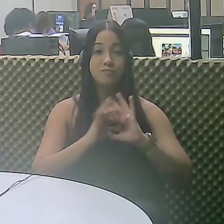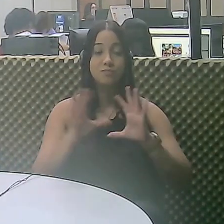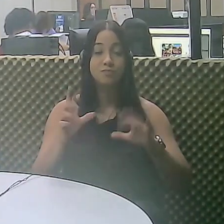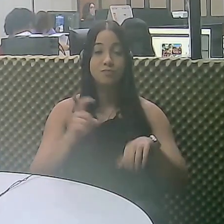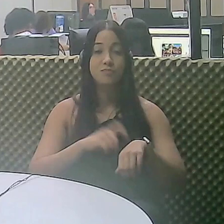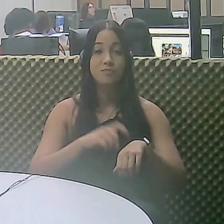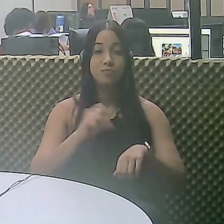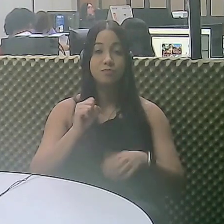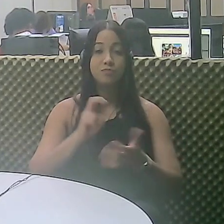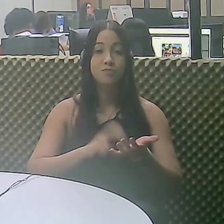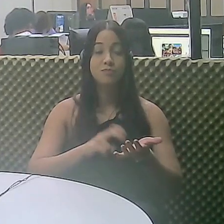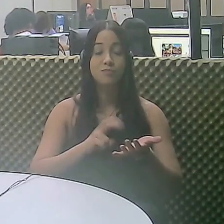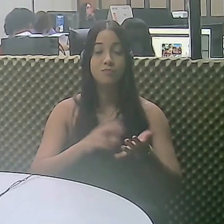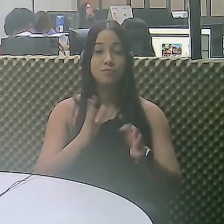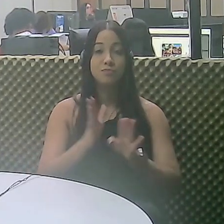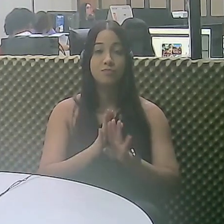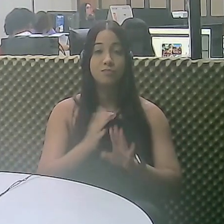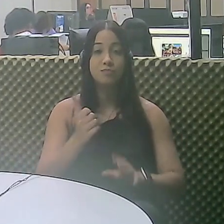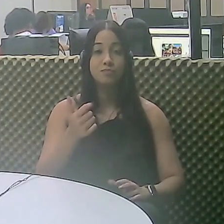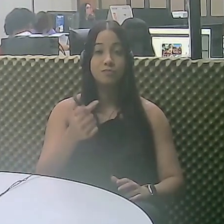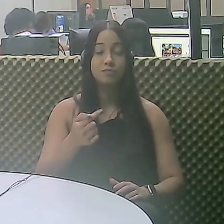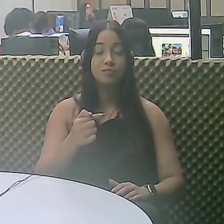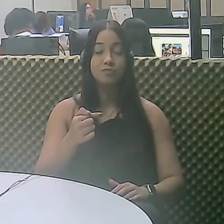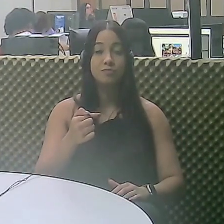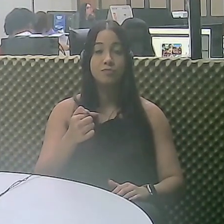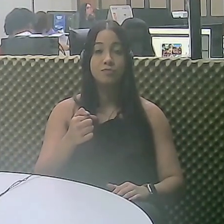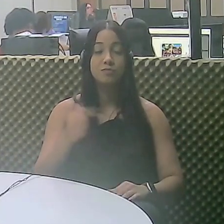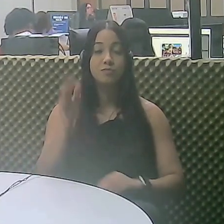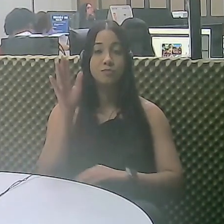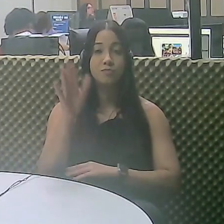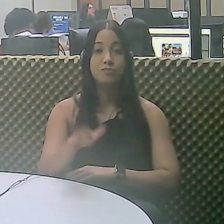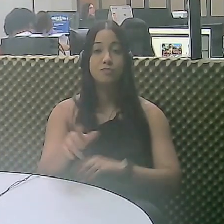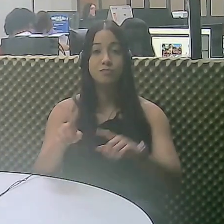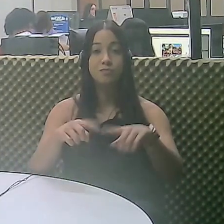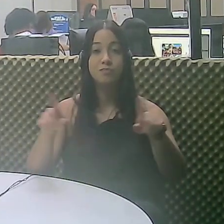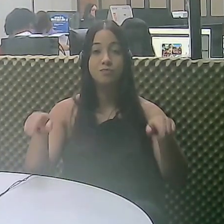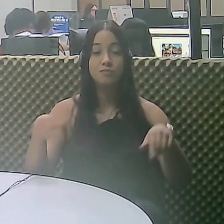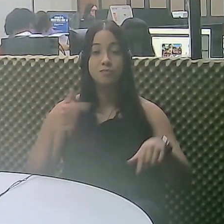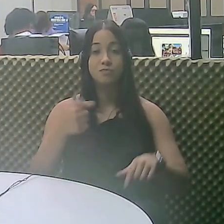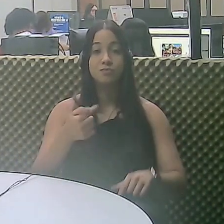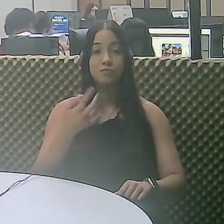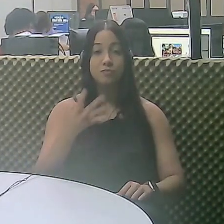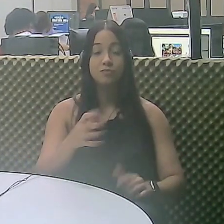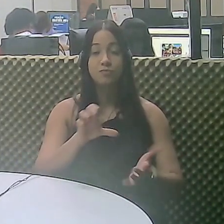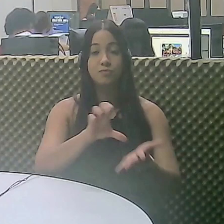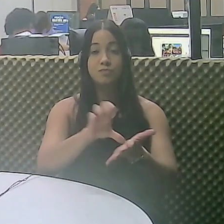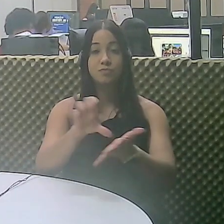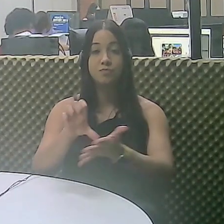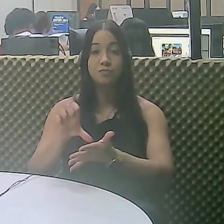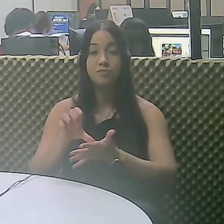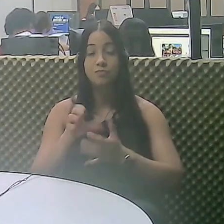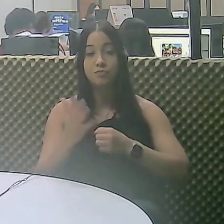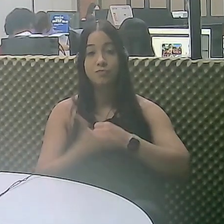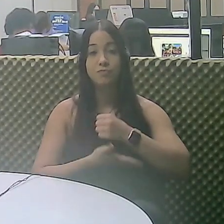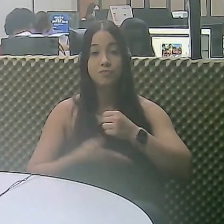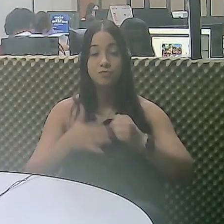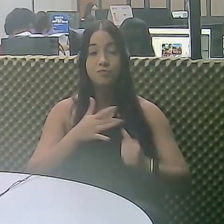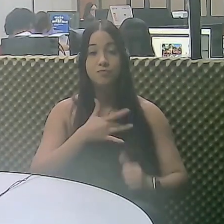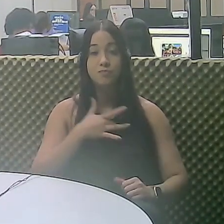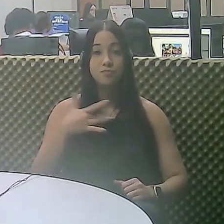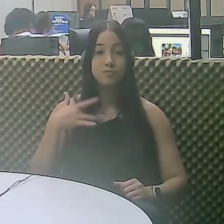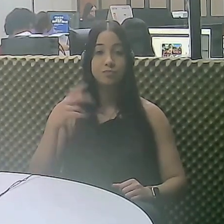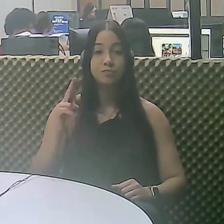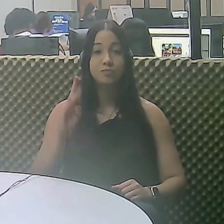das 8 da manhã às 5 da tarde nas 74 salas de vacina localizadas em unidades básicas de saúde as